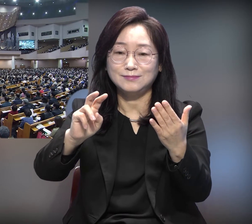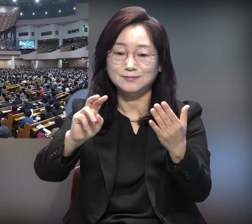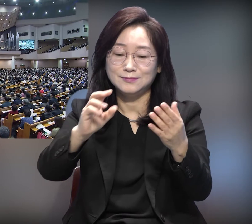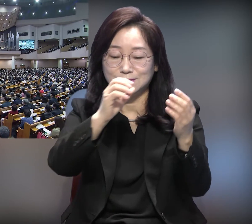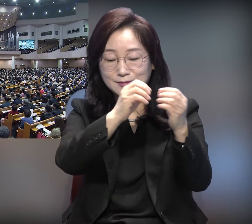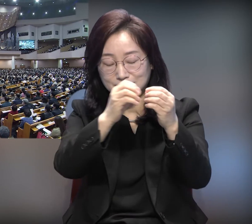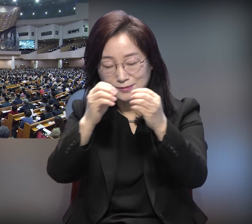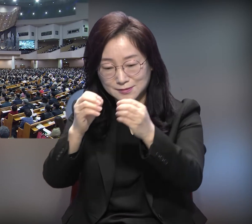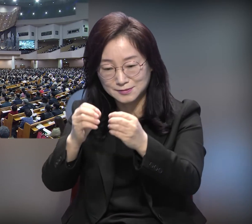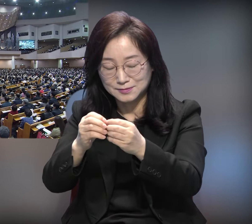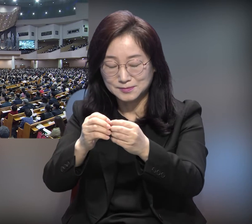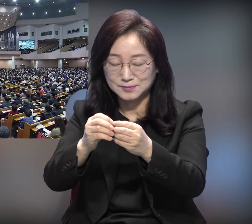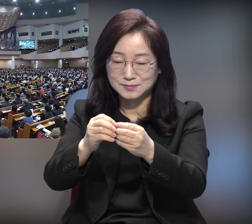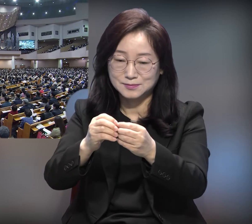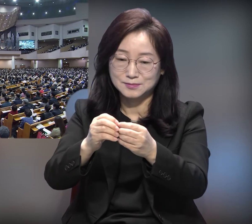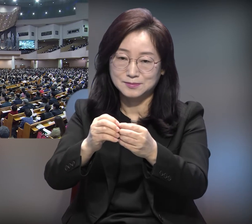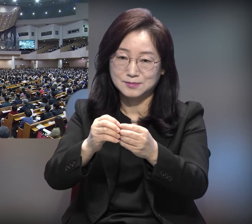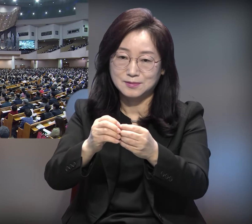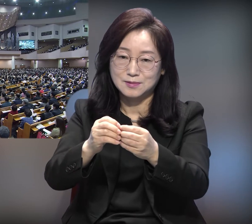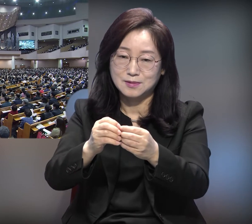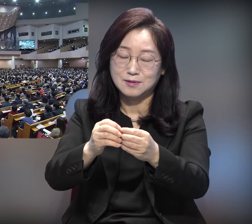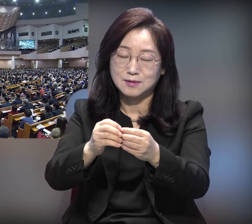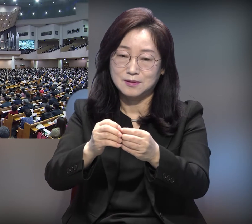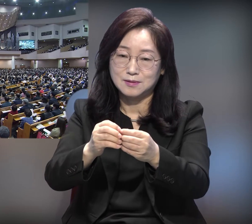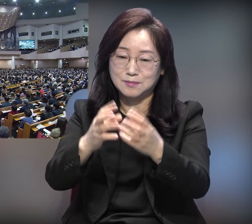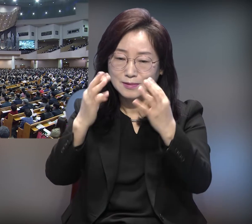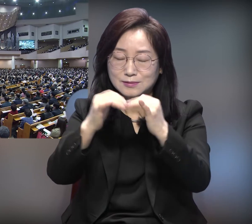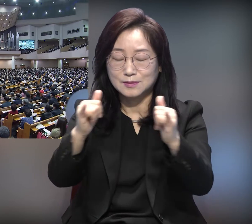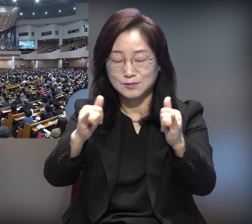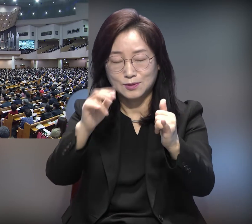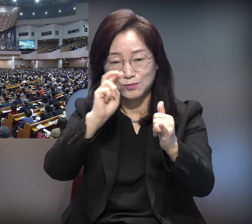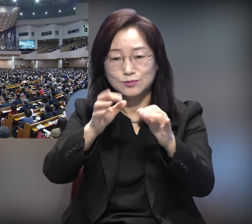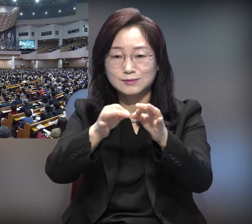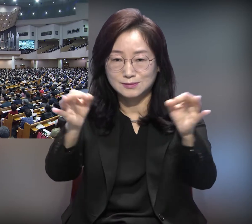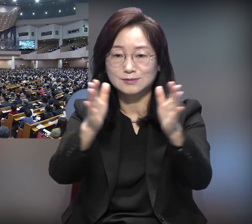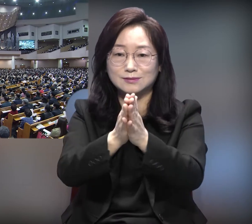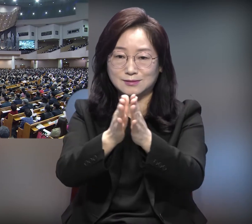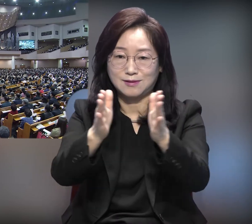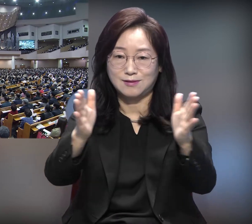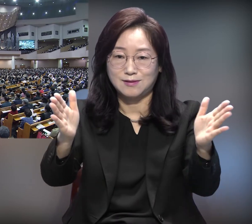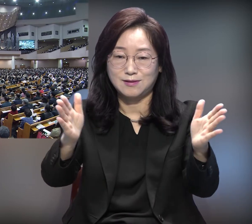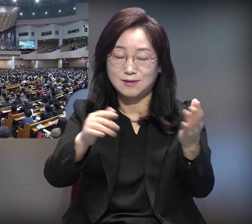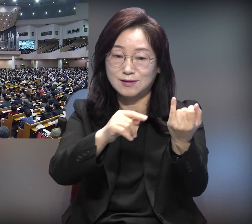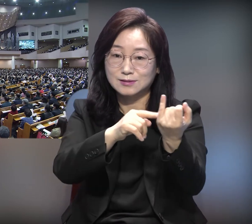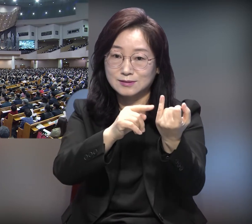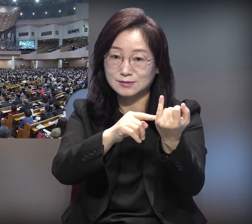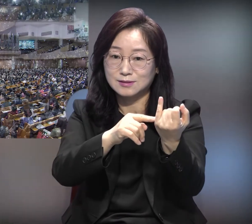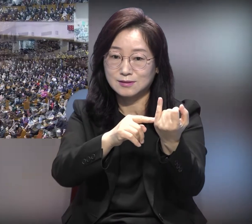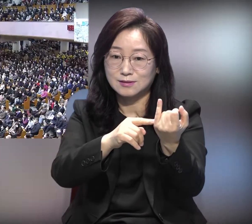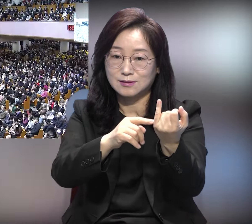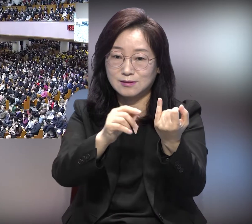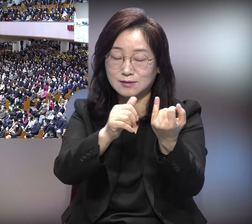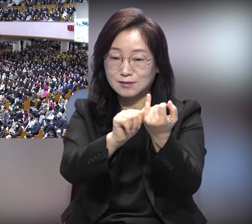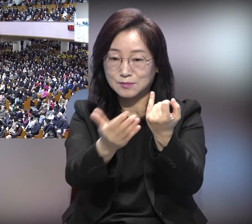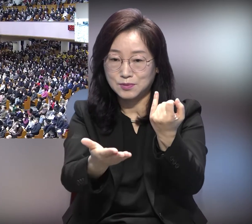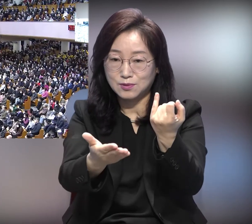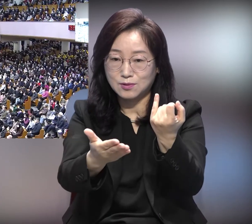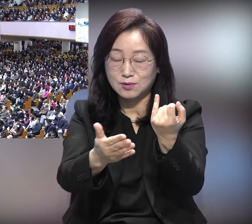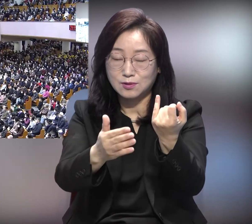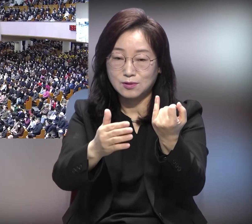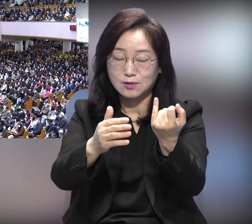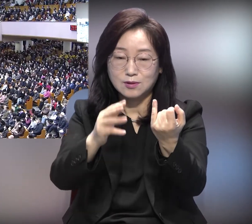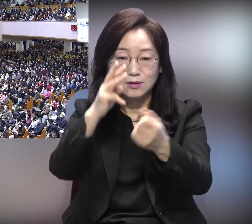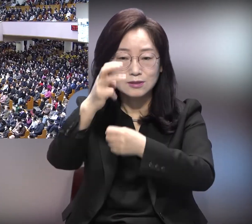작곡을 하여 불러서 많은 사람이 부르게 되었는데요. 이 혹스 여성도는 남편과 사별하고 30년을 넘게